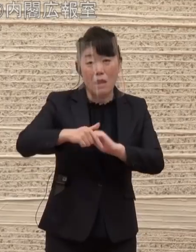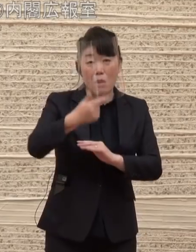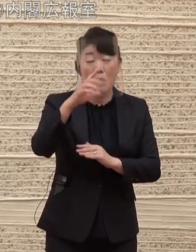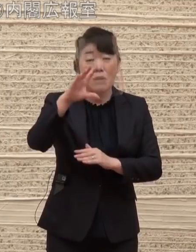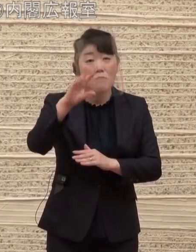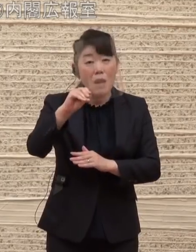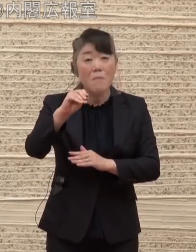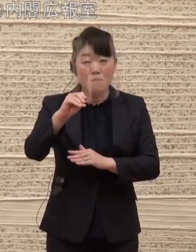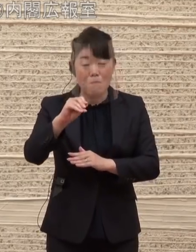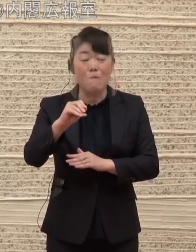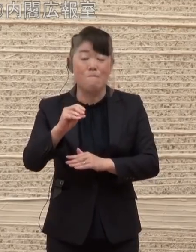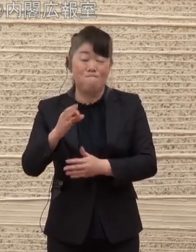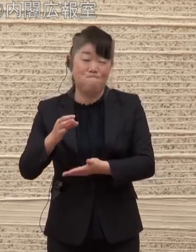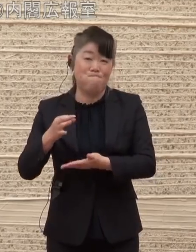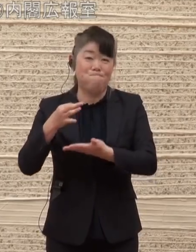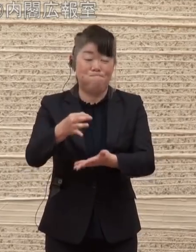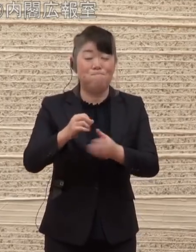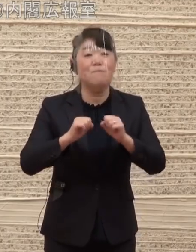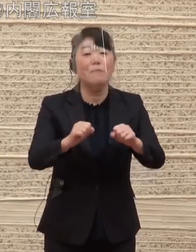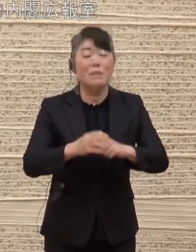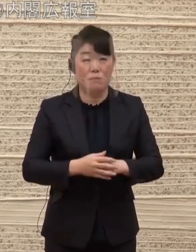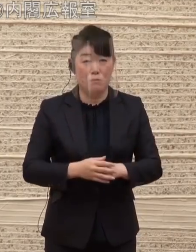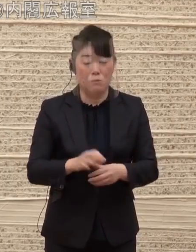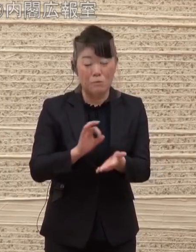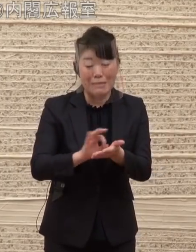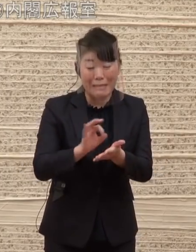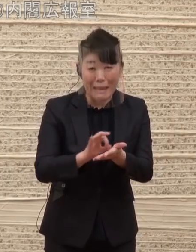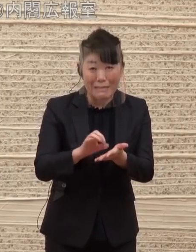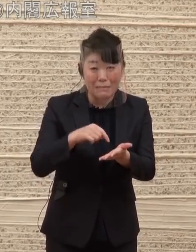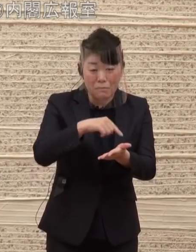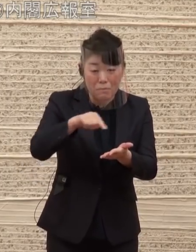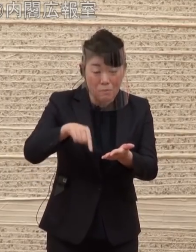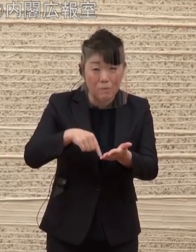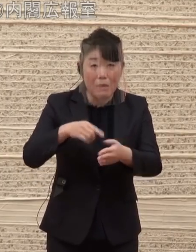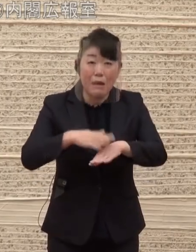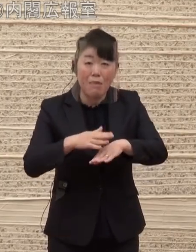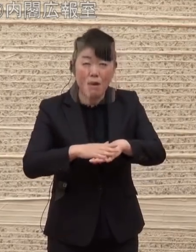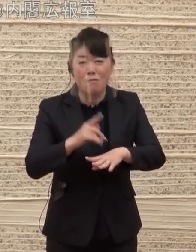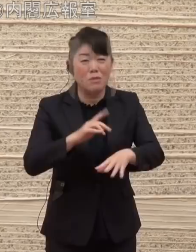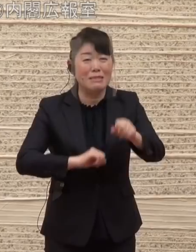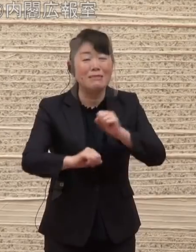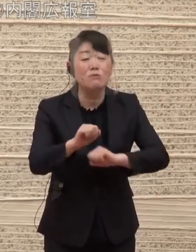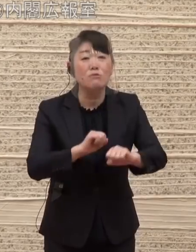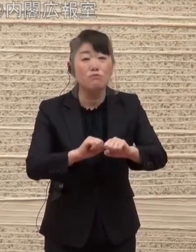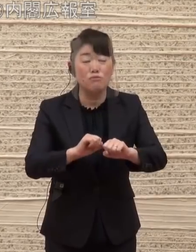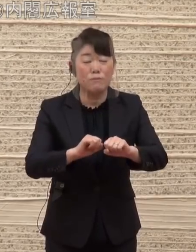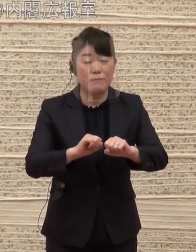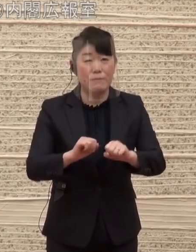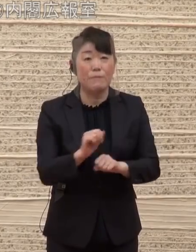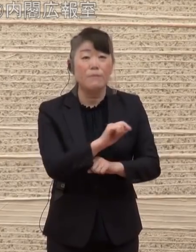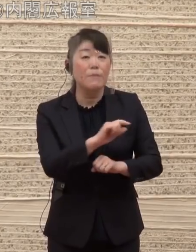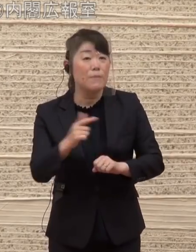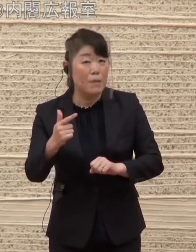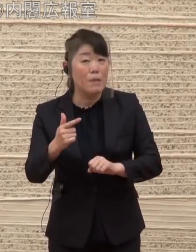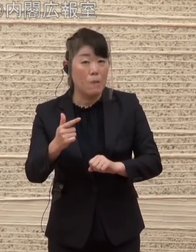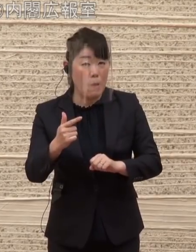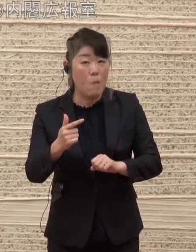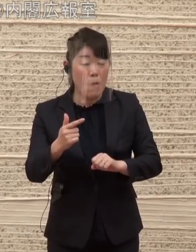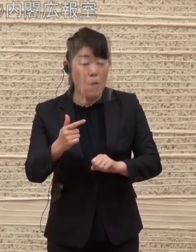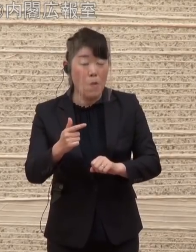ます使い道が全く自由な最大200万円の2足か給付金について